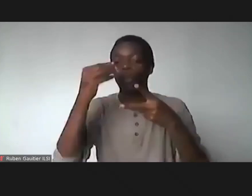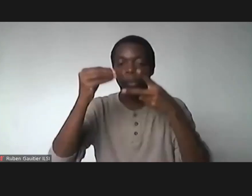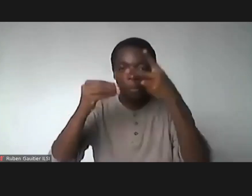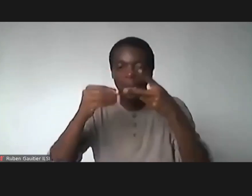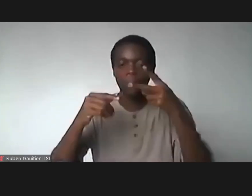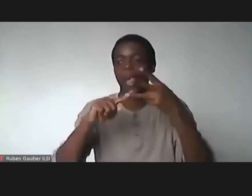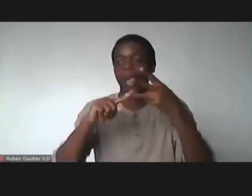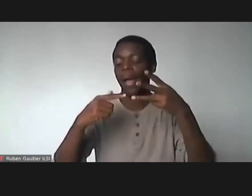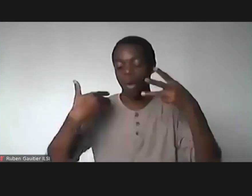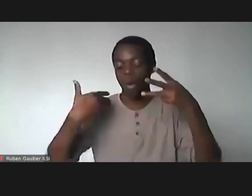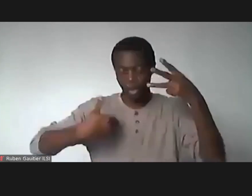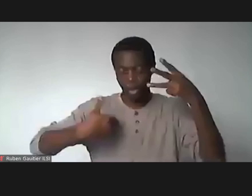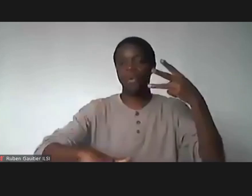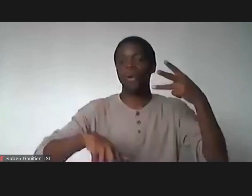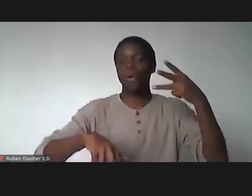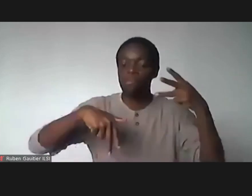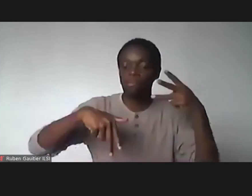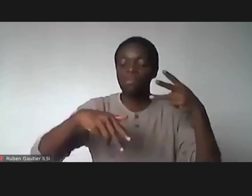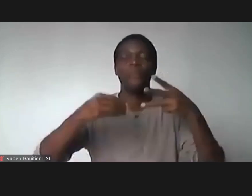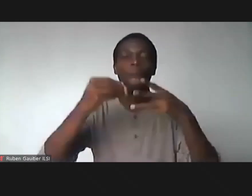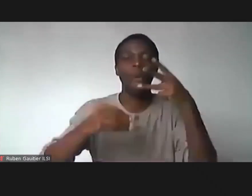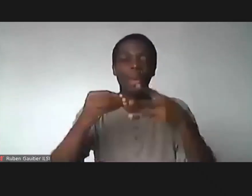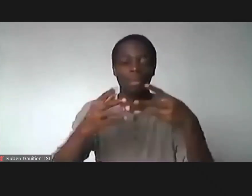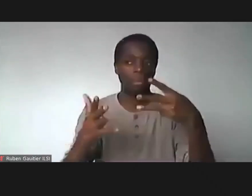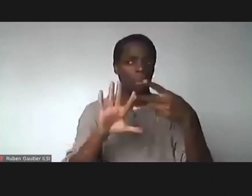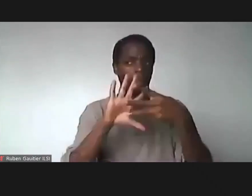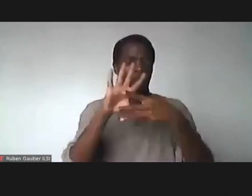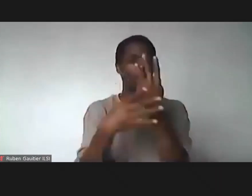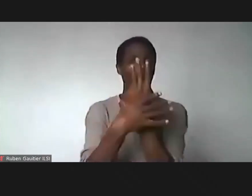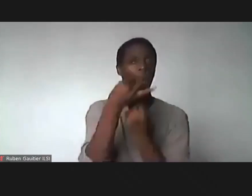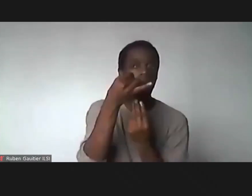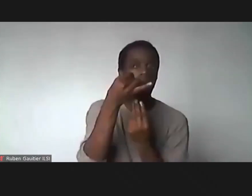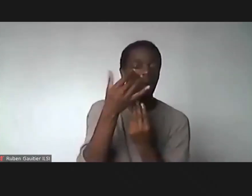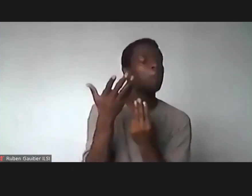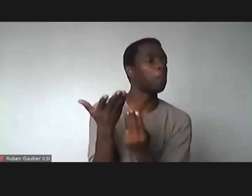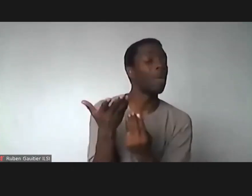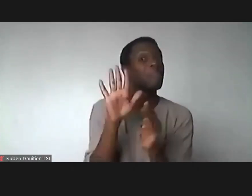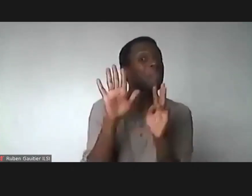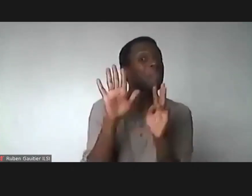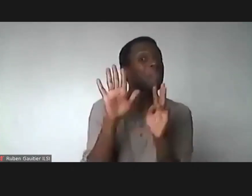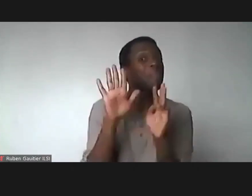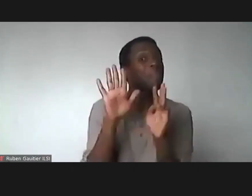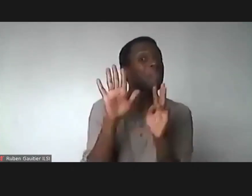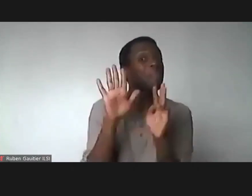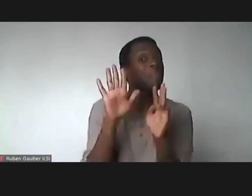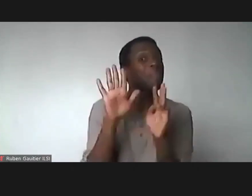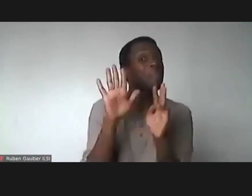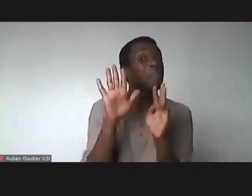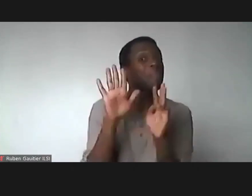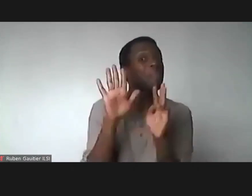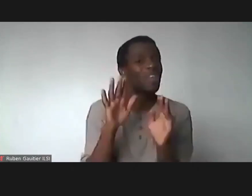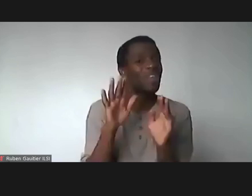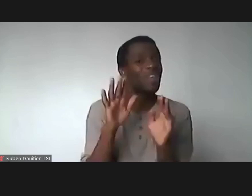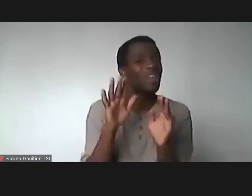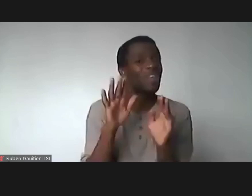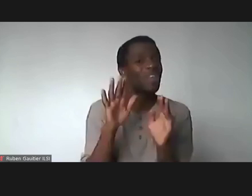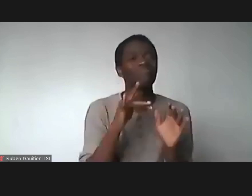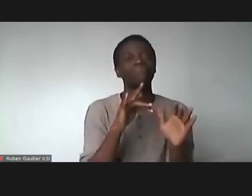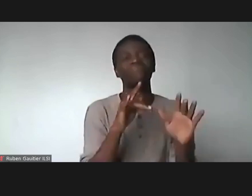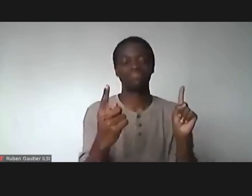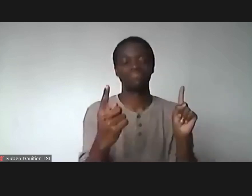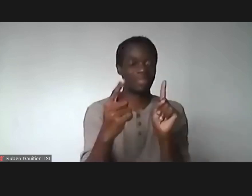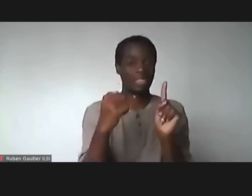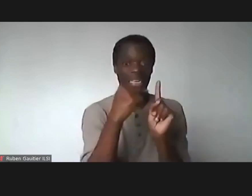múltiple. Pero también depende de cómo te hicieron la pregunta, depende de muchos factores, ¿no? Entonces, lo que se dijo es que se